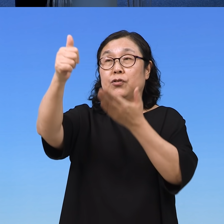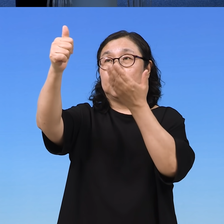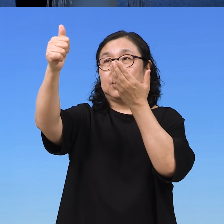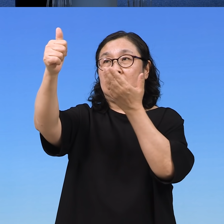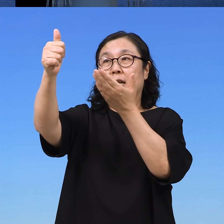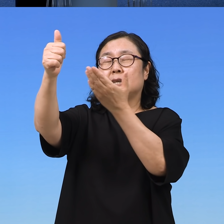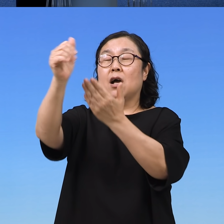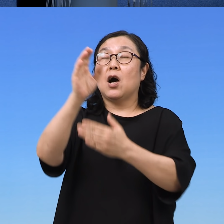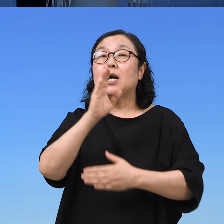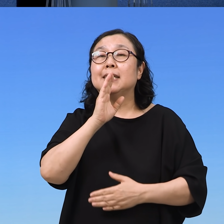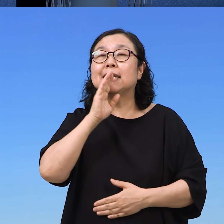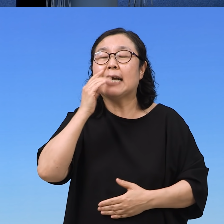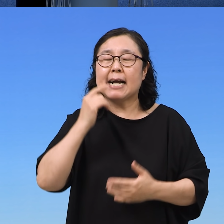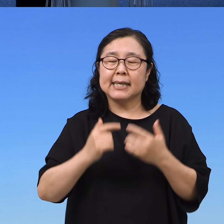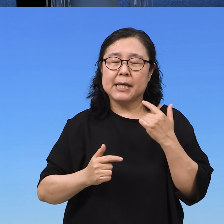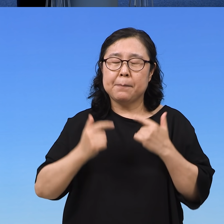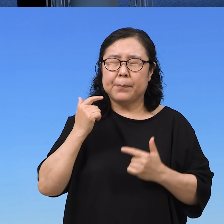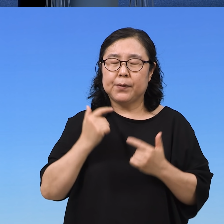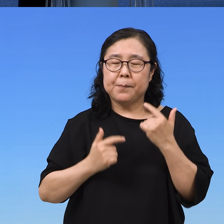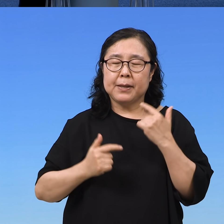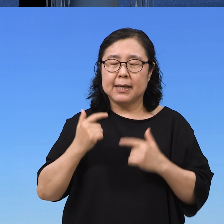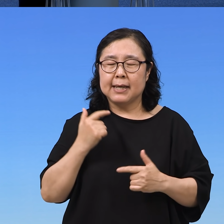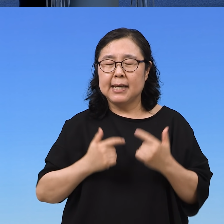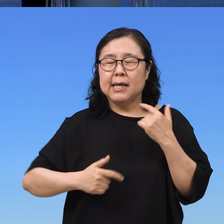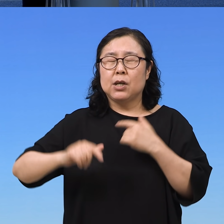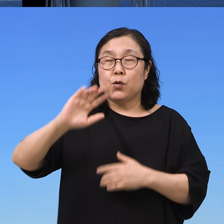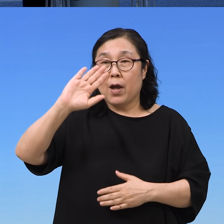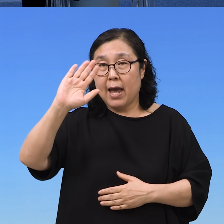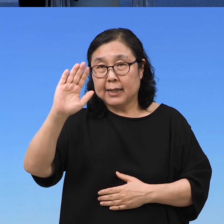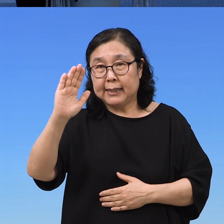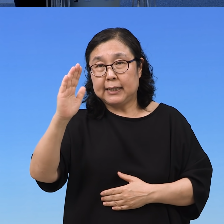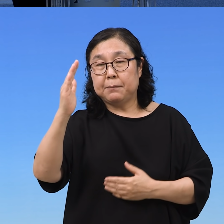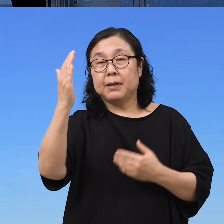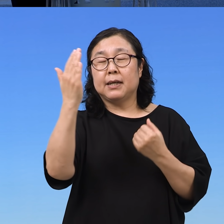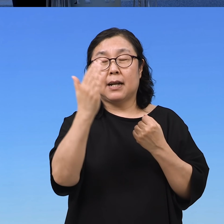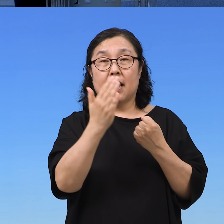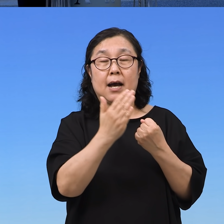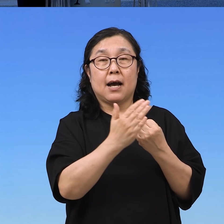주께서 참 기쁨이 되심이라.